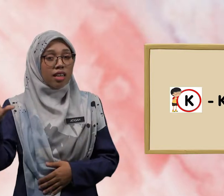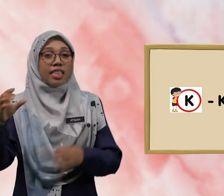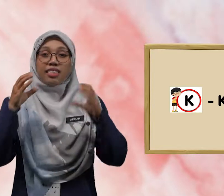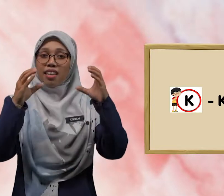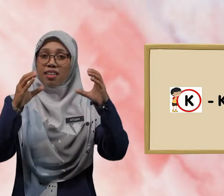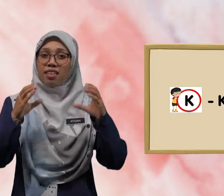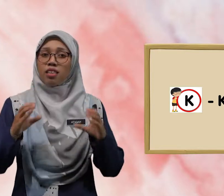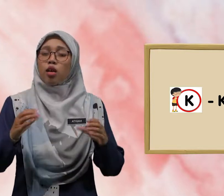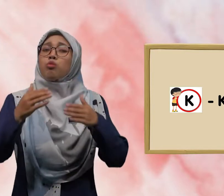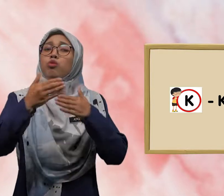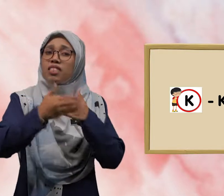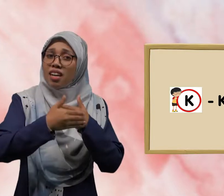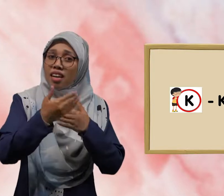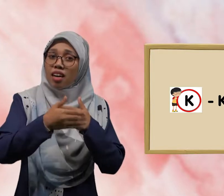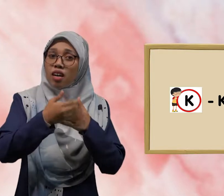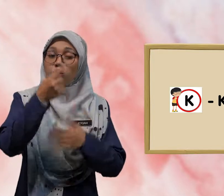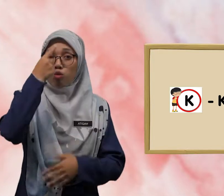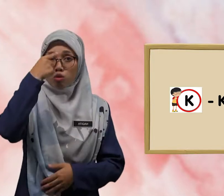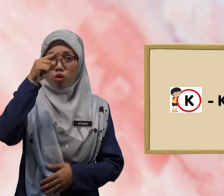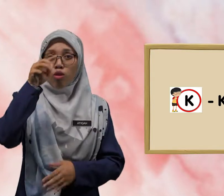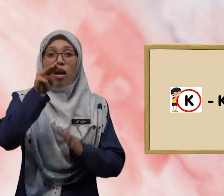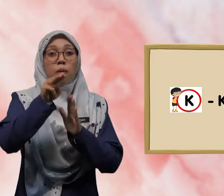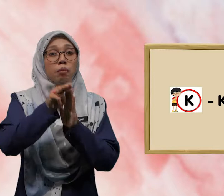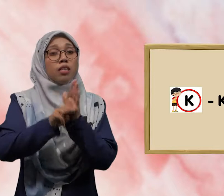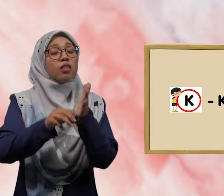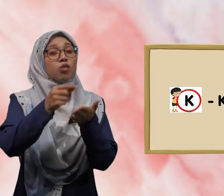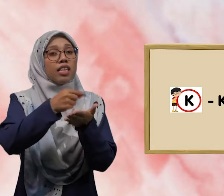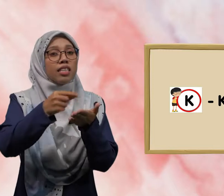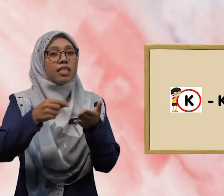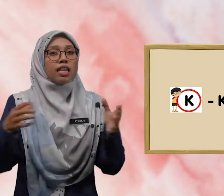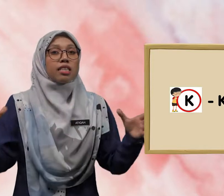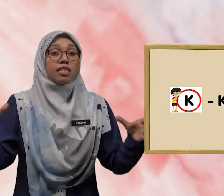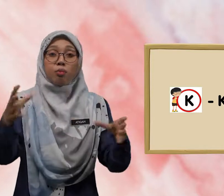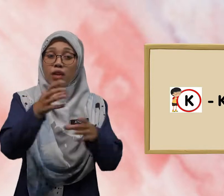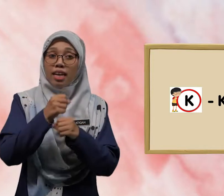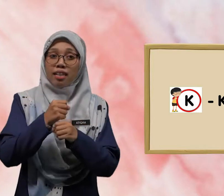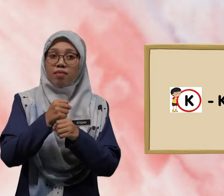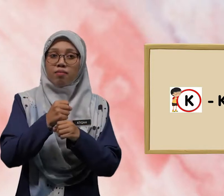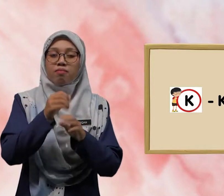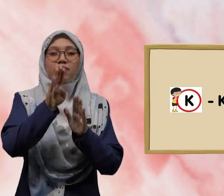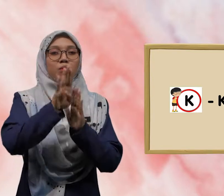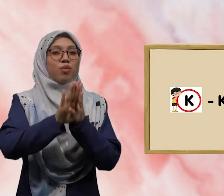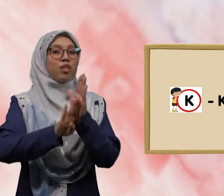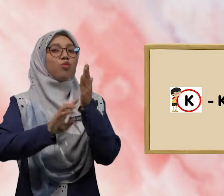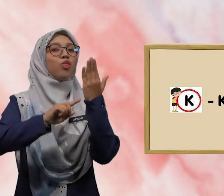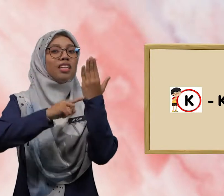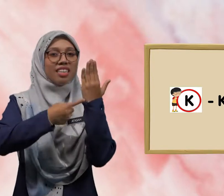cara mudah untuk menulis kesimpulan ini bermula